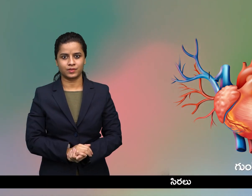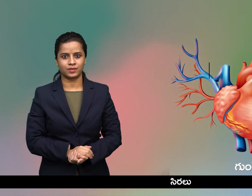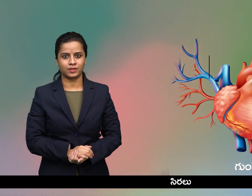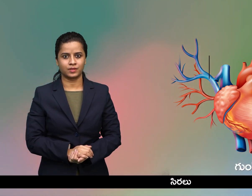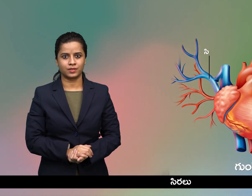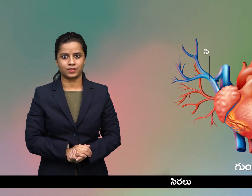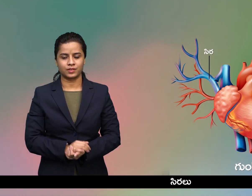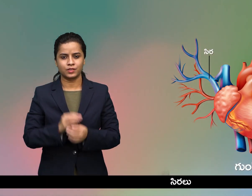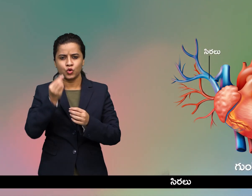సిరలు,